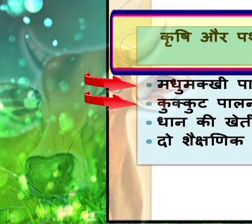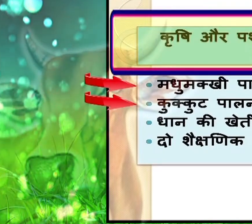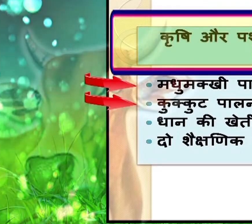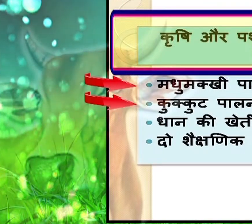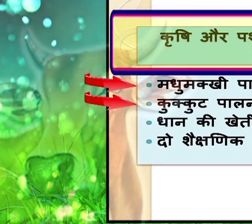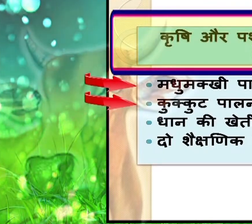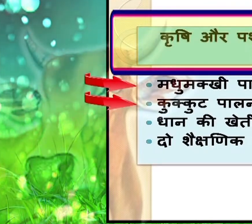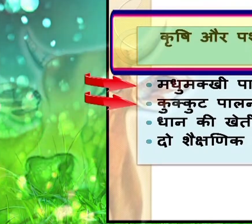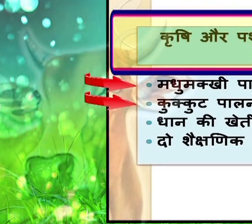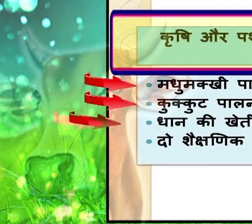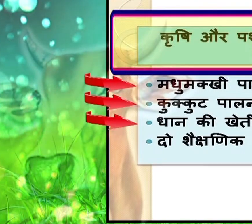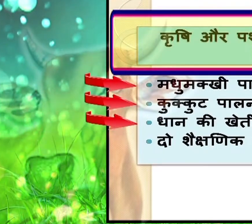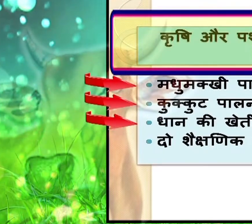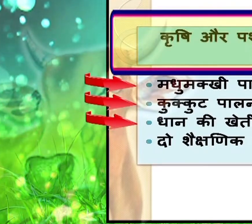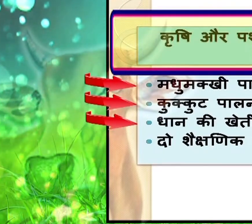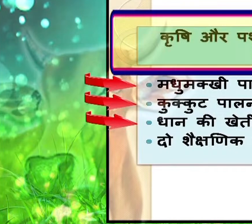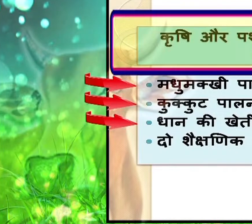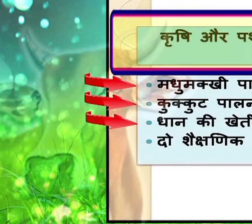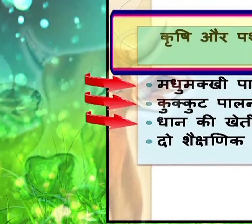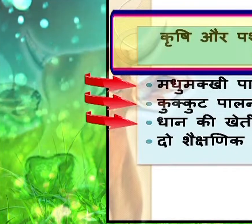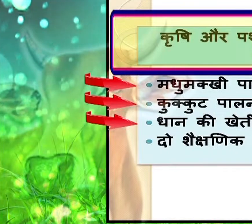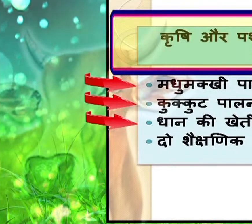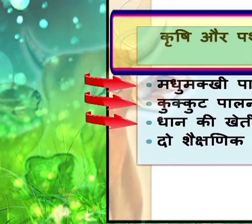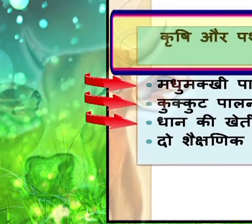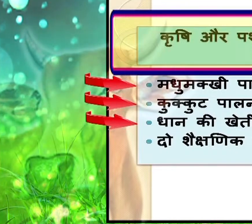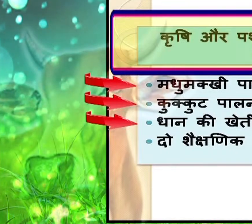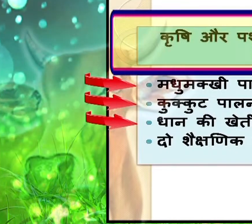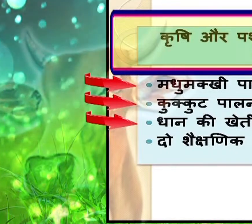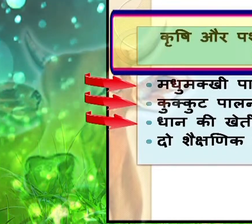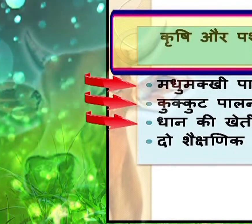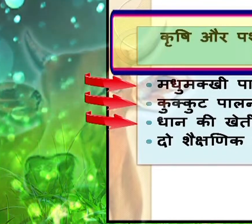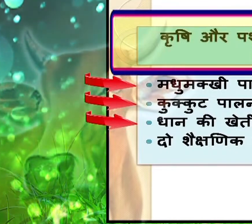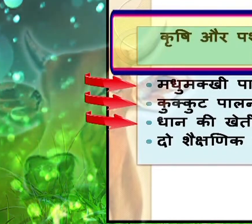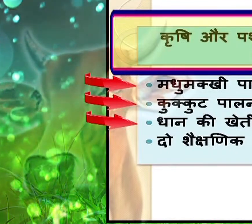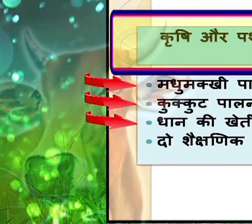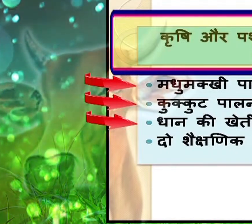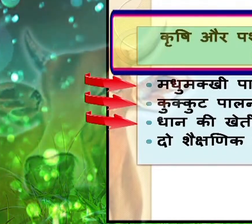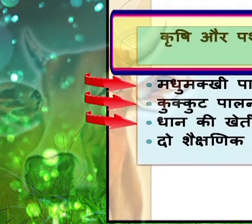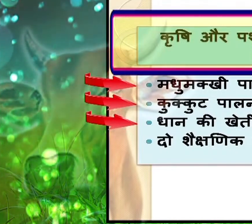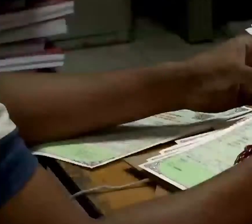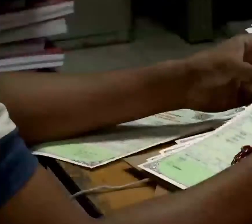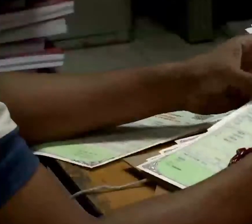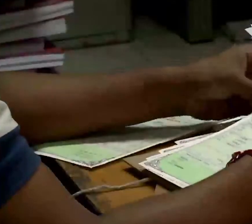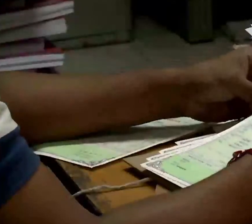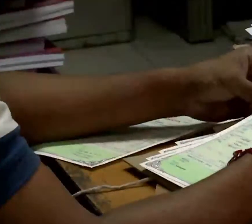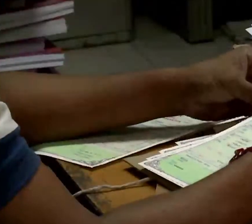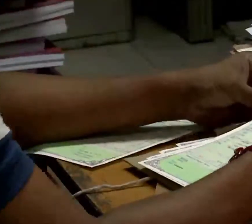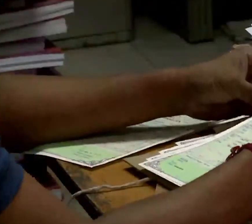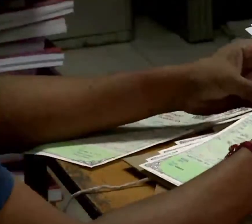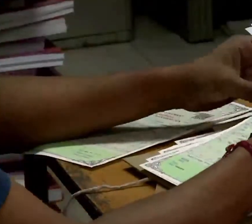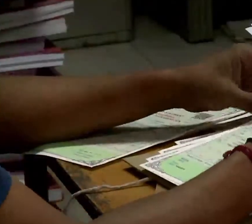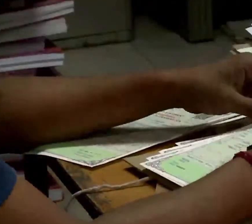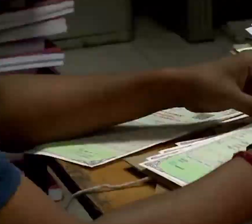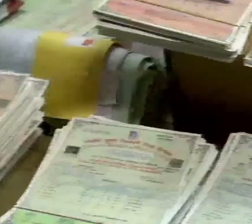पालन और धान की खेती के साथ 2 शैक्षणिक विषयों का संयोजन कर माध्यमिक प्रमाण पत्र अर्जित कर सकते